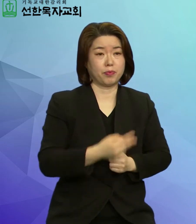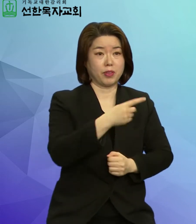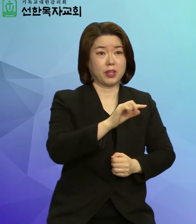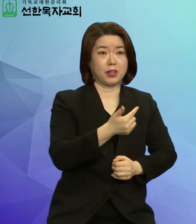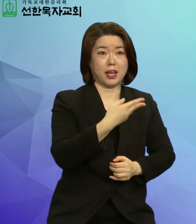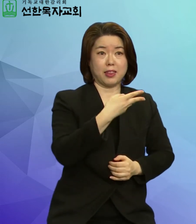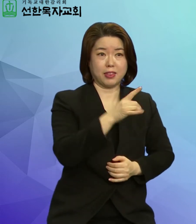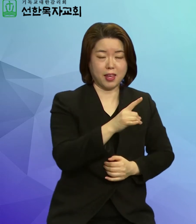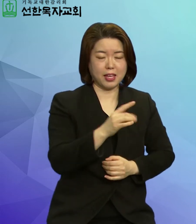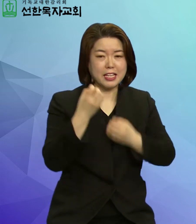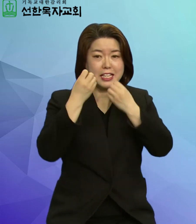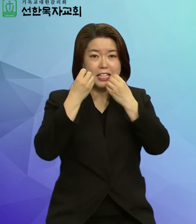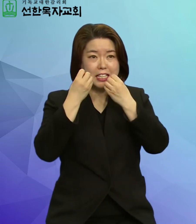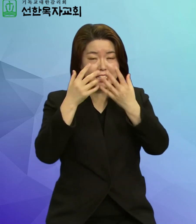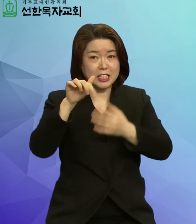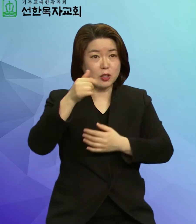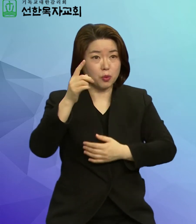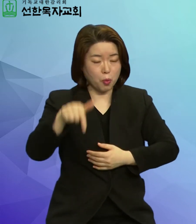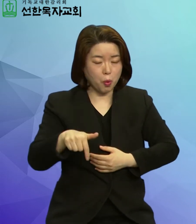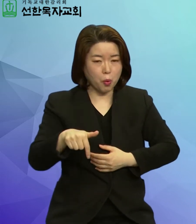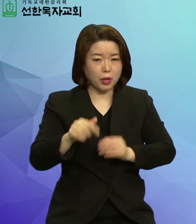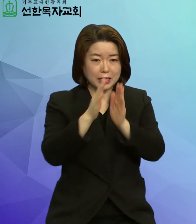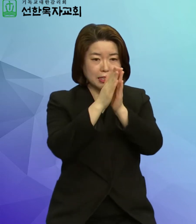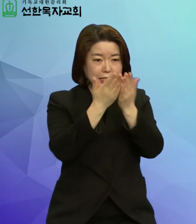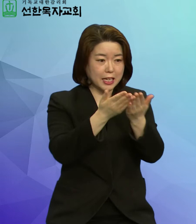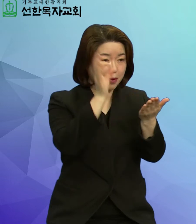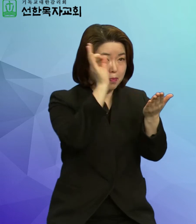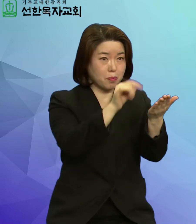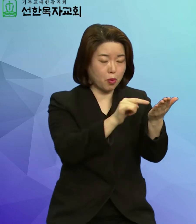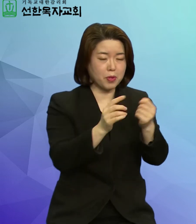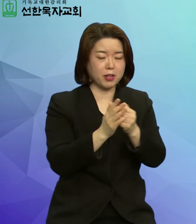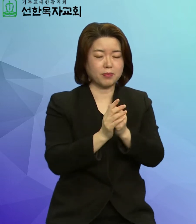말했고, 단테의 신곡에 보면 그 지옥